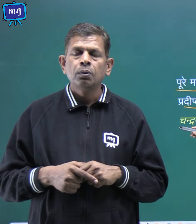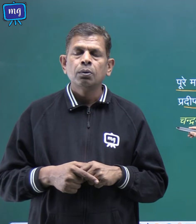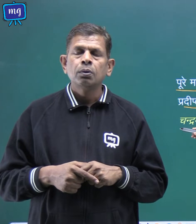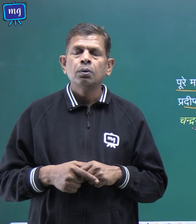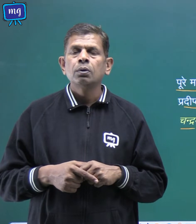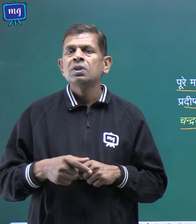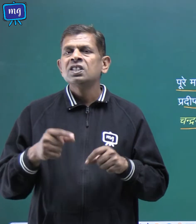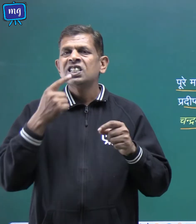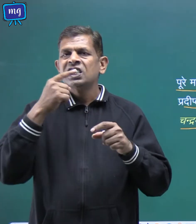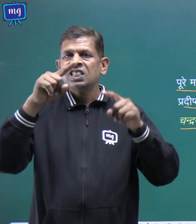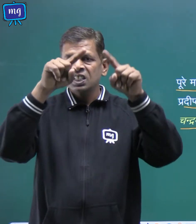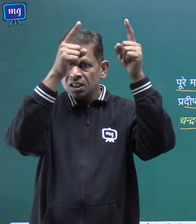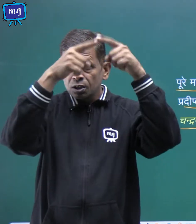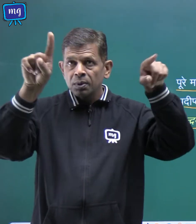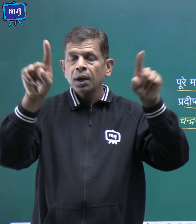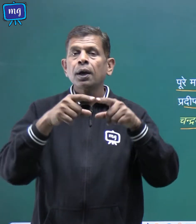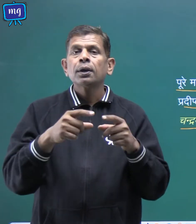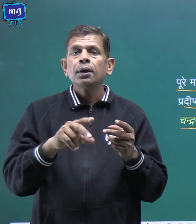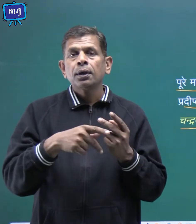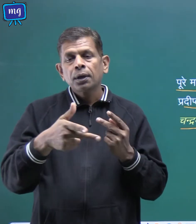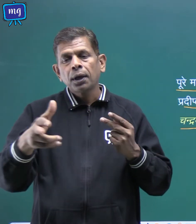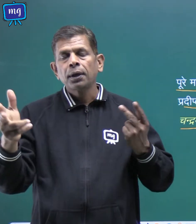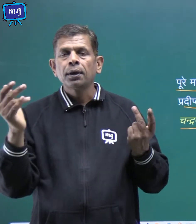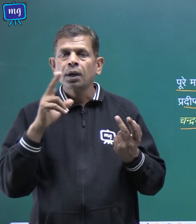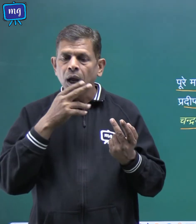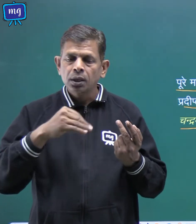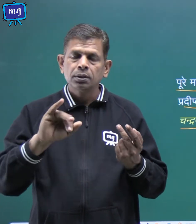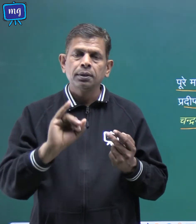चंद्रमा की कलाएं कहते हैं।